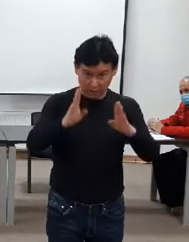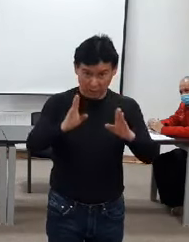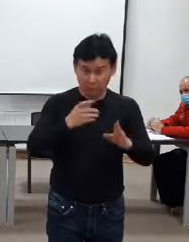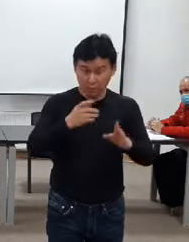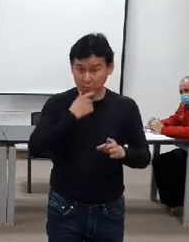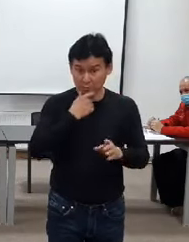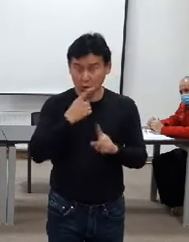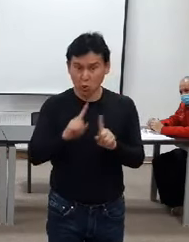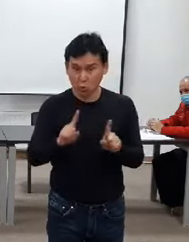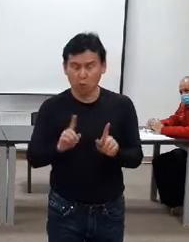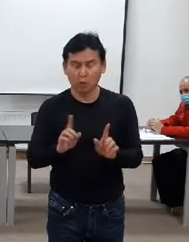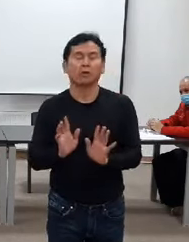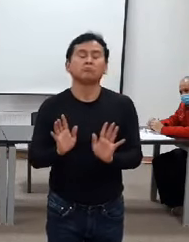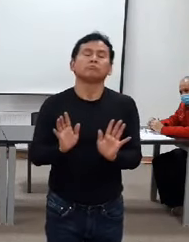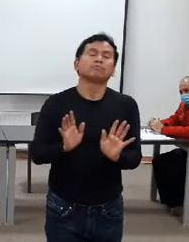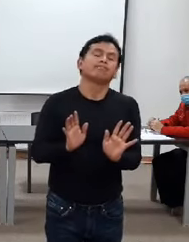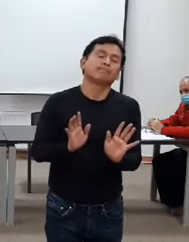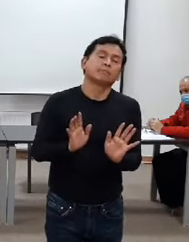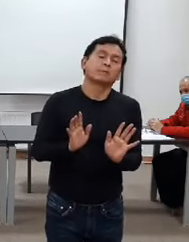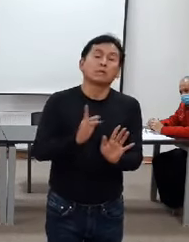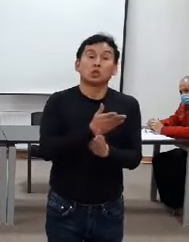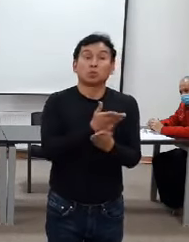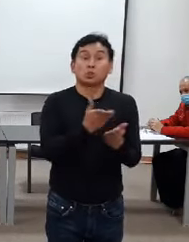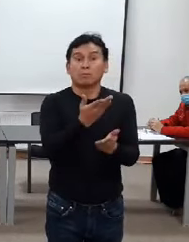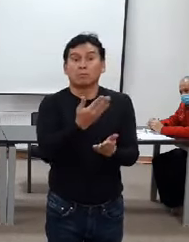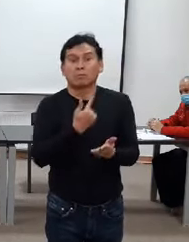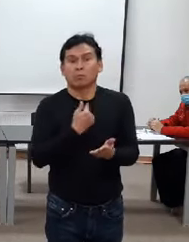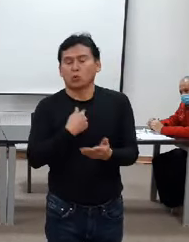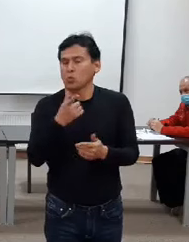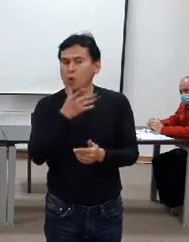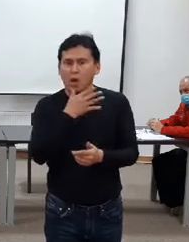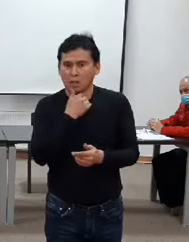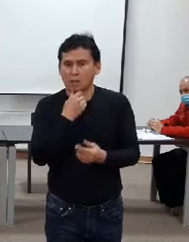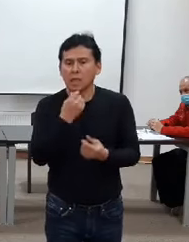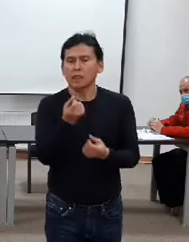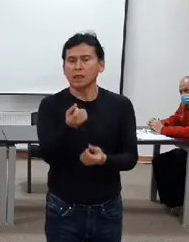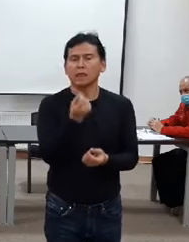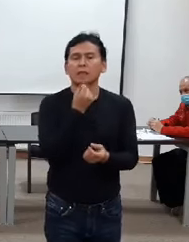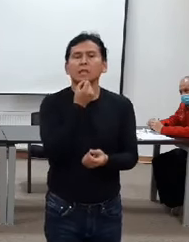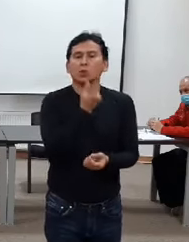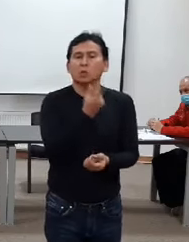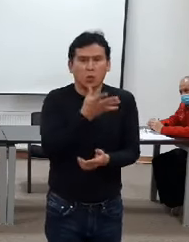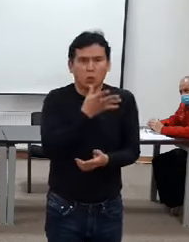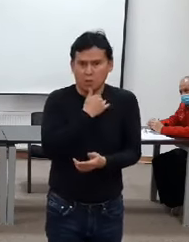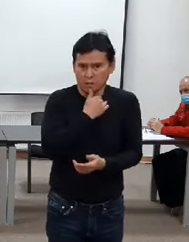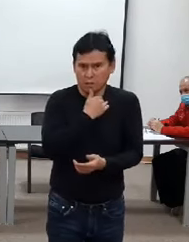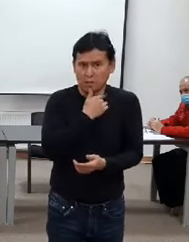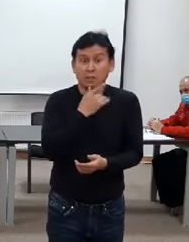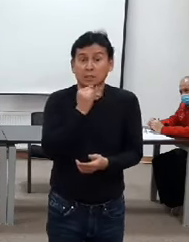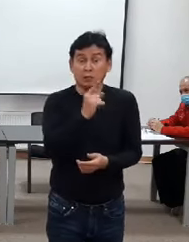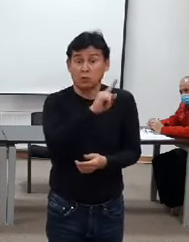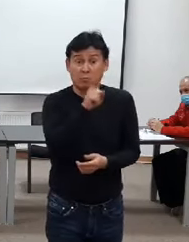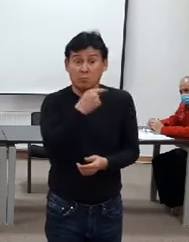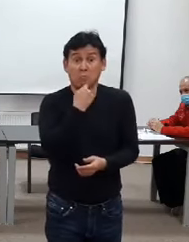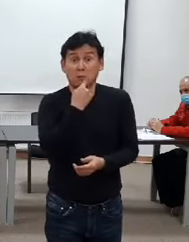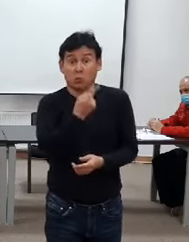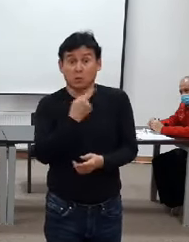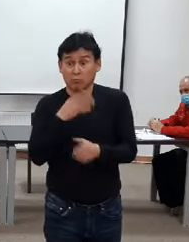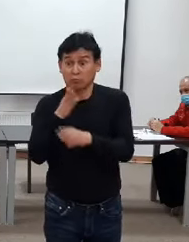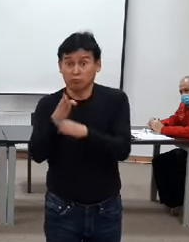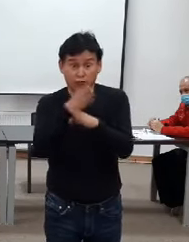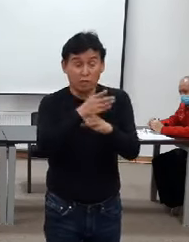¿no? Ya. Yo lo desconozco. Si ustedes me preguntan, no hemos recibido ninguna denuncia formal. Si ustedes me preguntan si hemos salido a